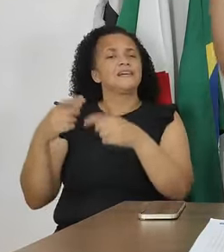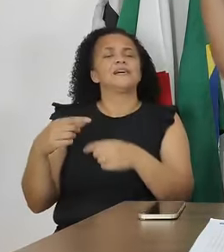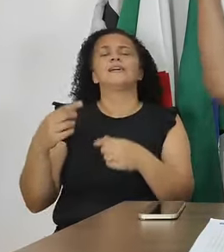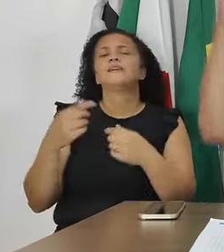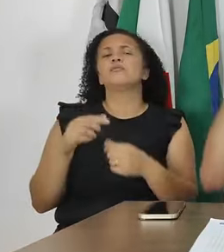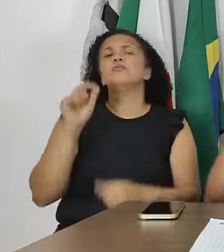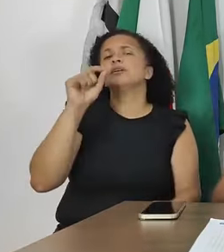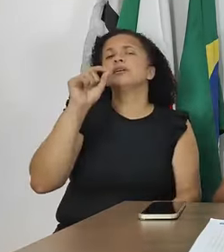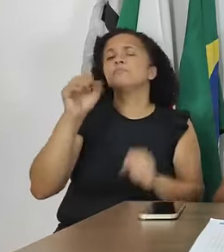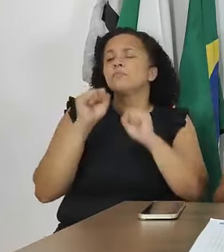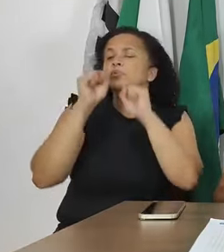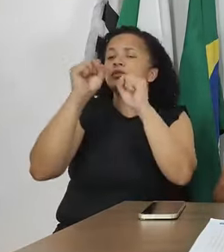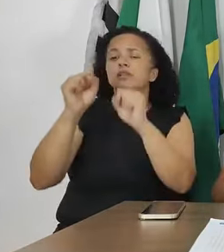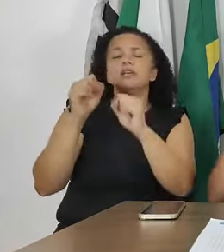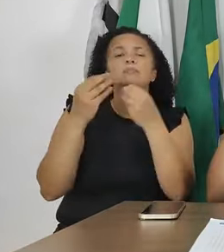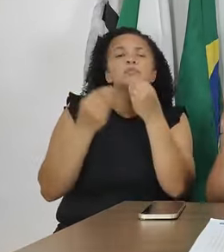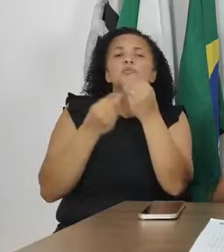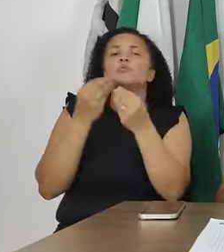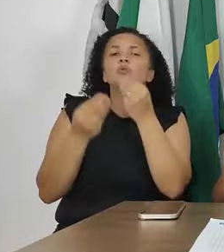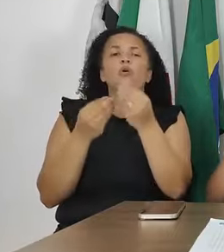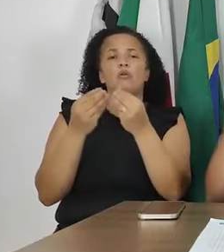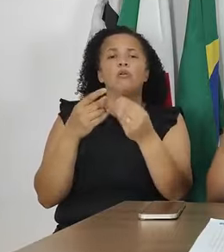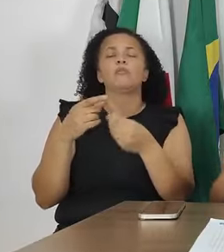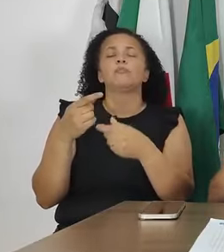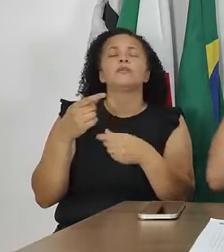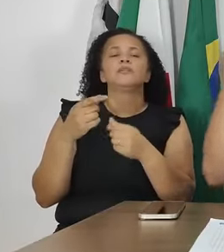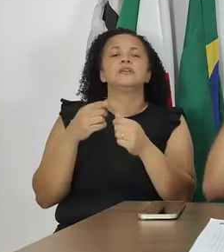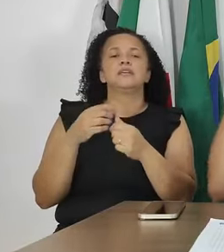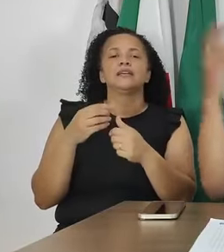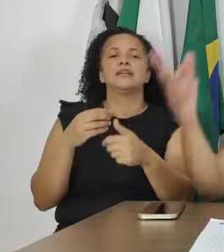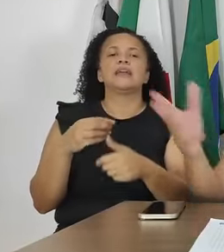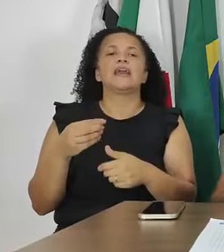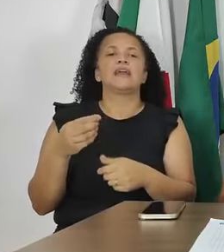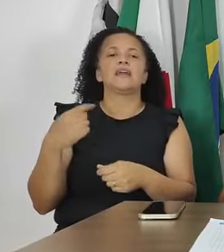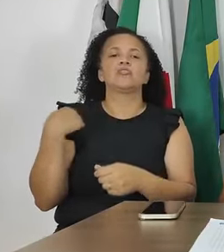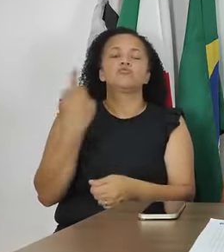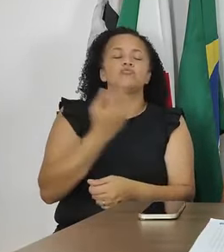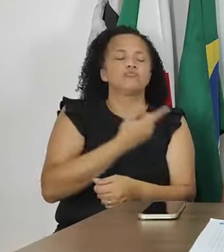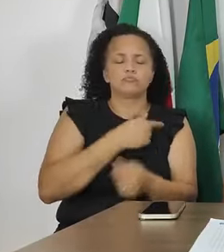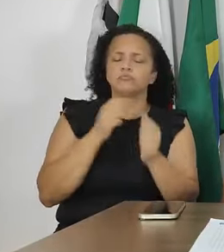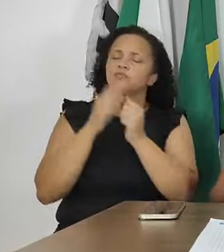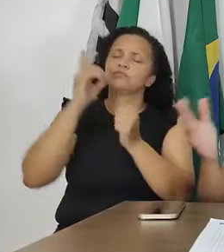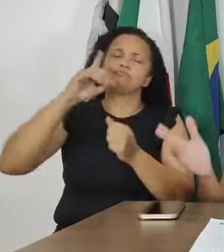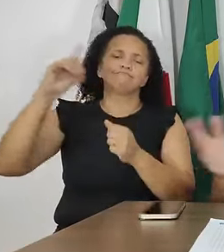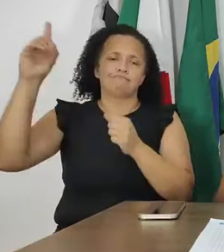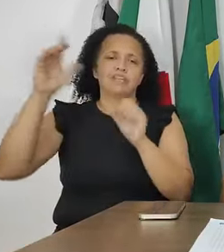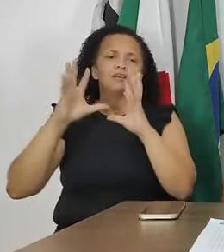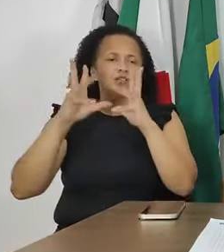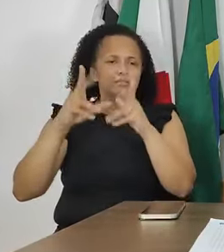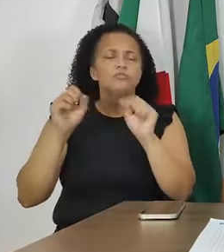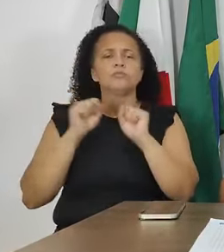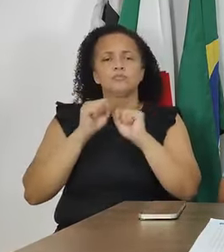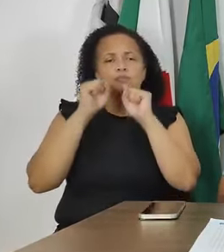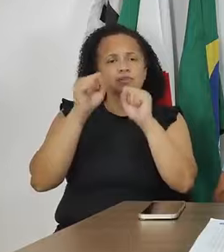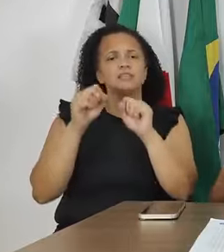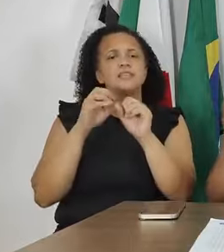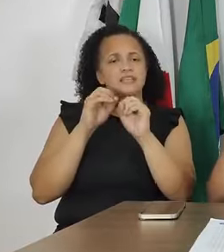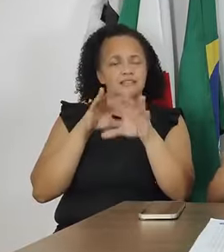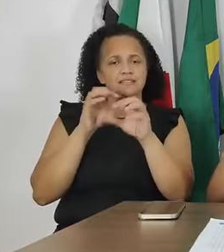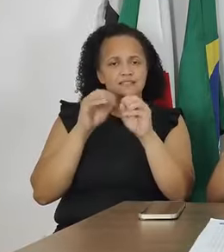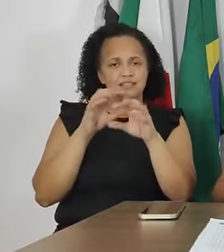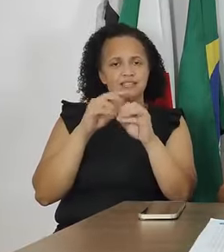onde vamos em Deus. Tudo isso vamos ministrar em outras oportunidades. Eu espero trazer para vocês